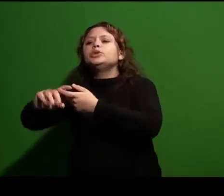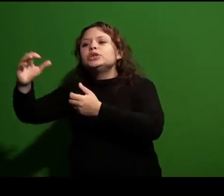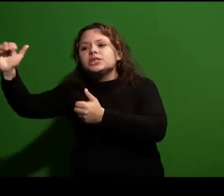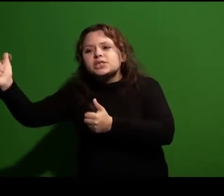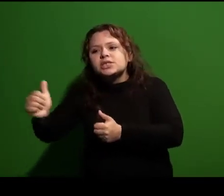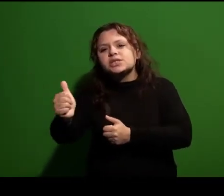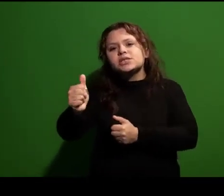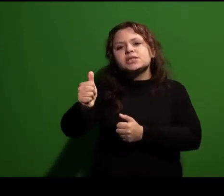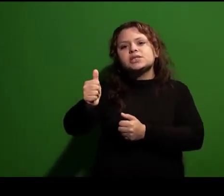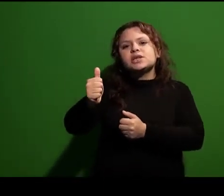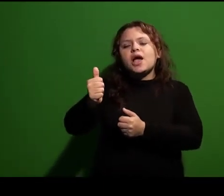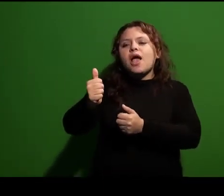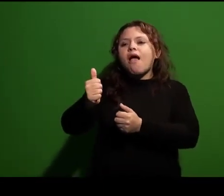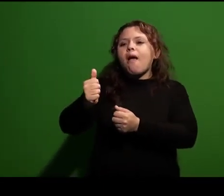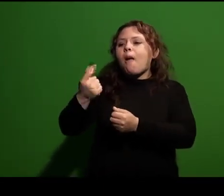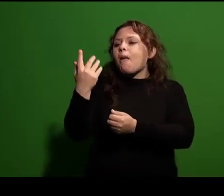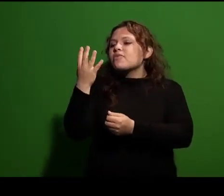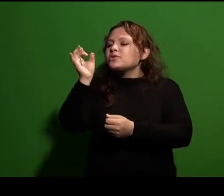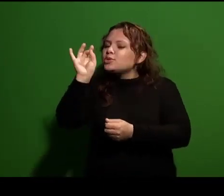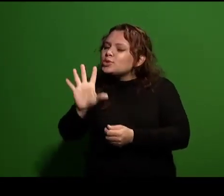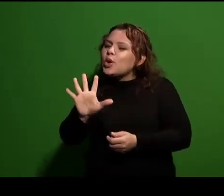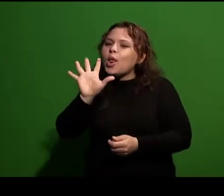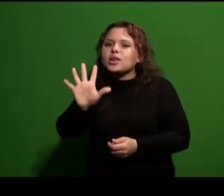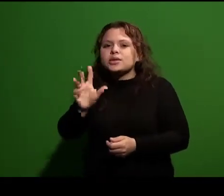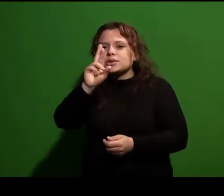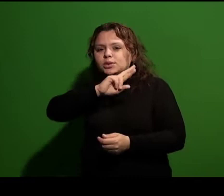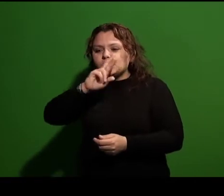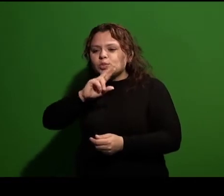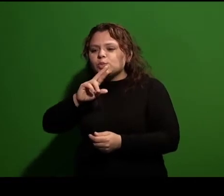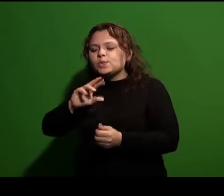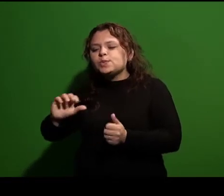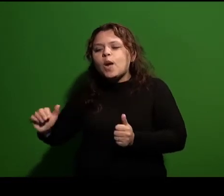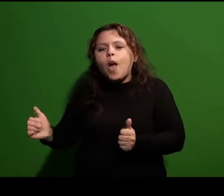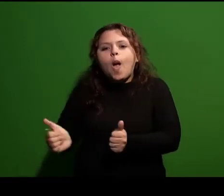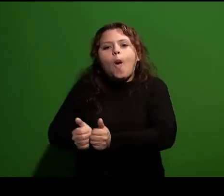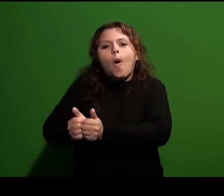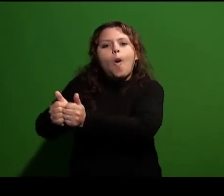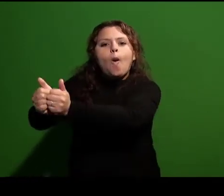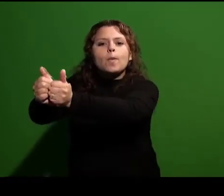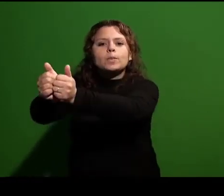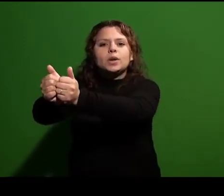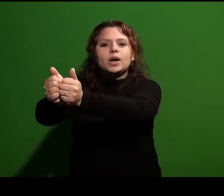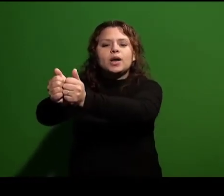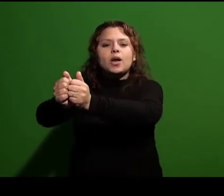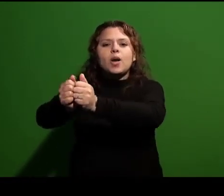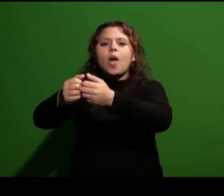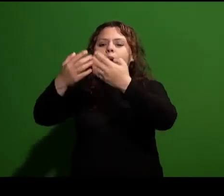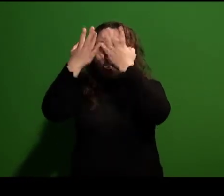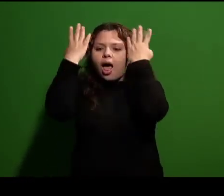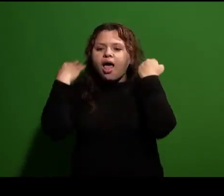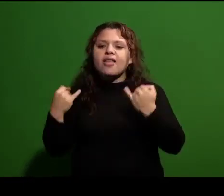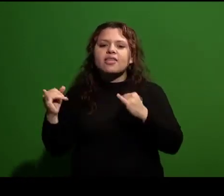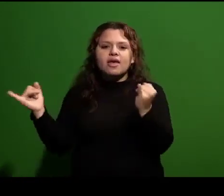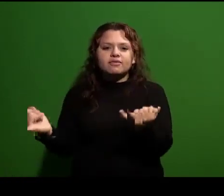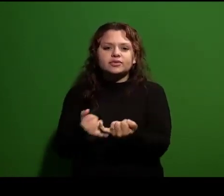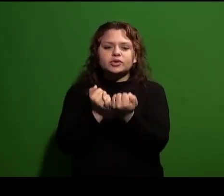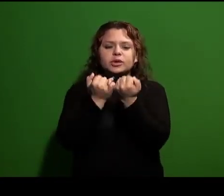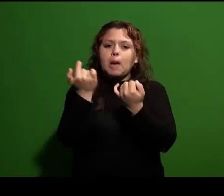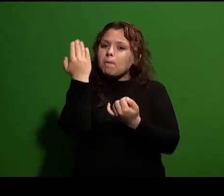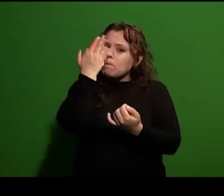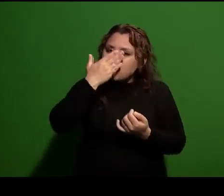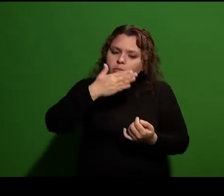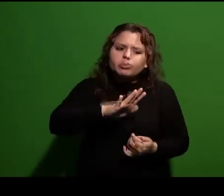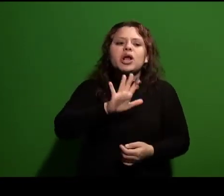apercibidas entraron con él a las bodas, y se cerró la puerta. Y después vinieron también las otras vírgenes,